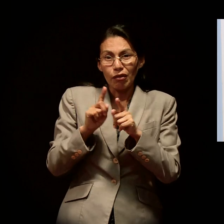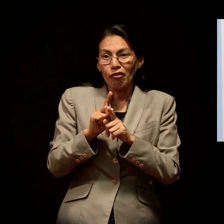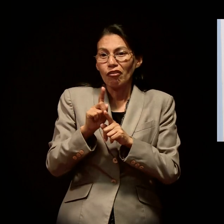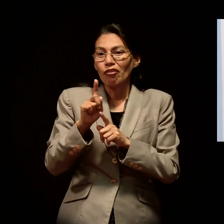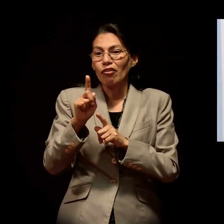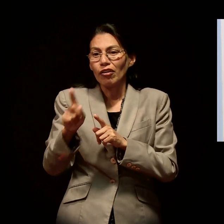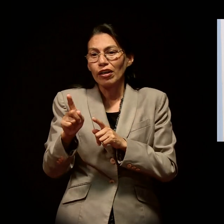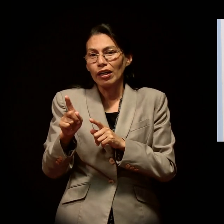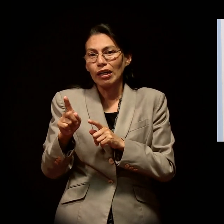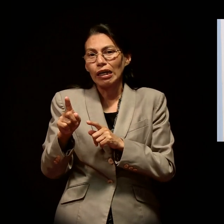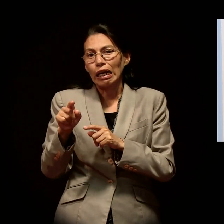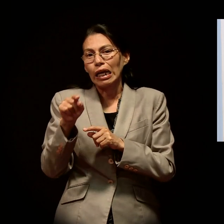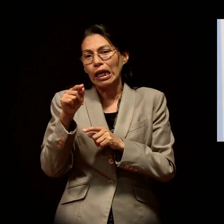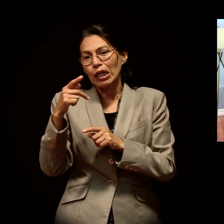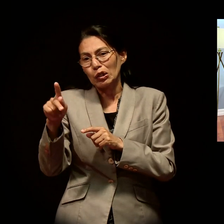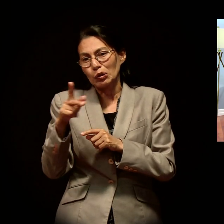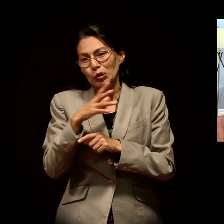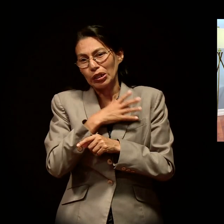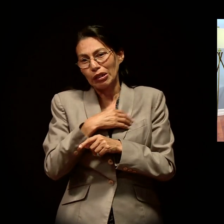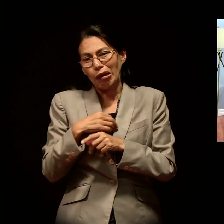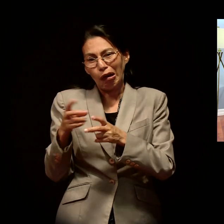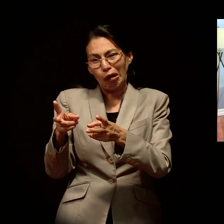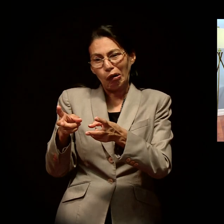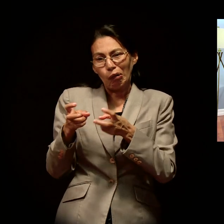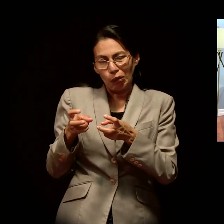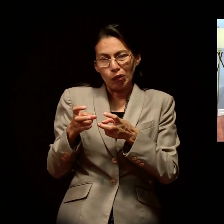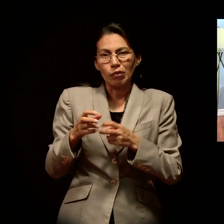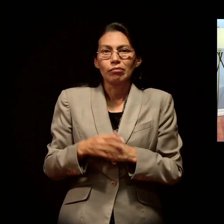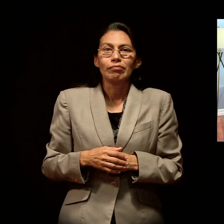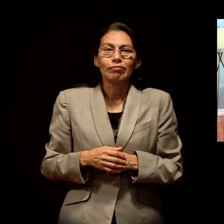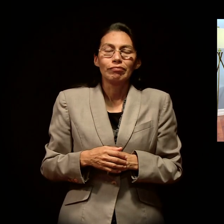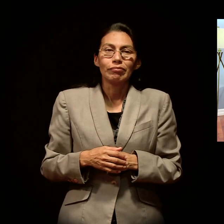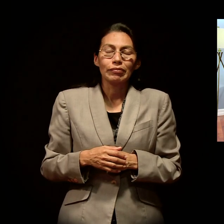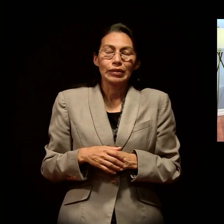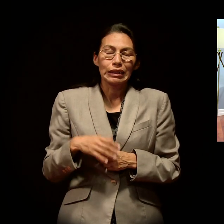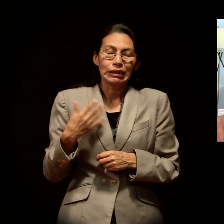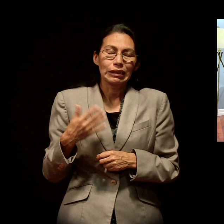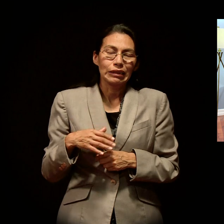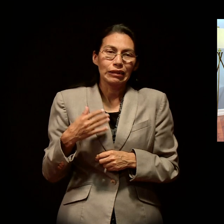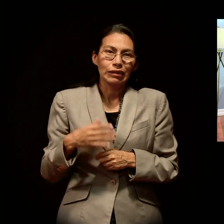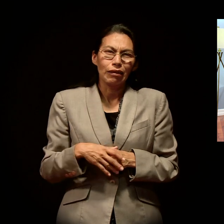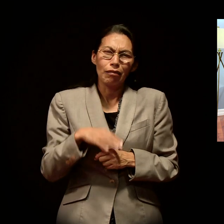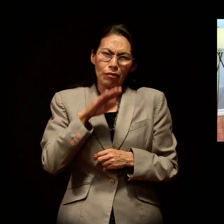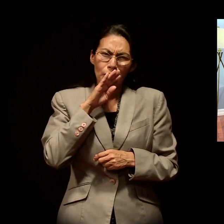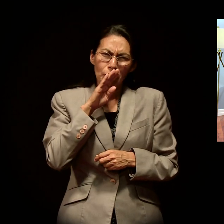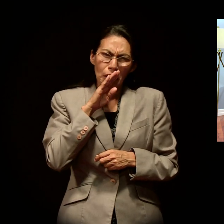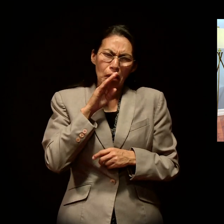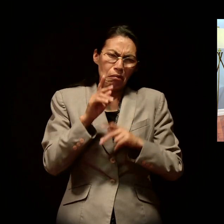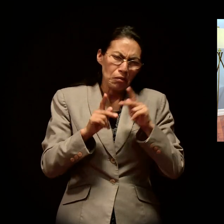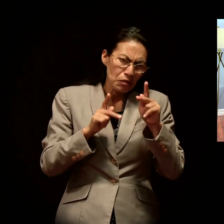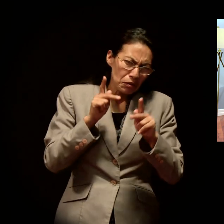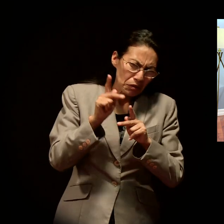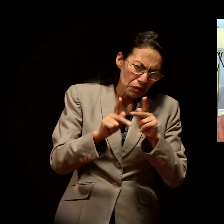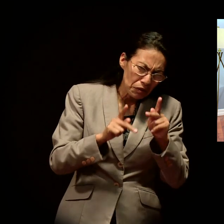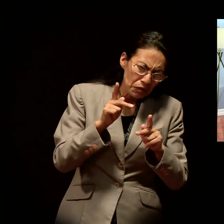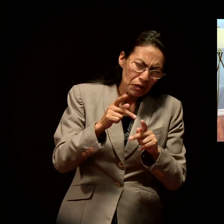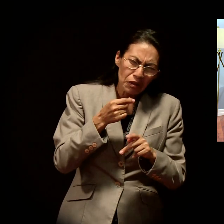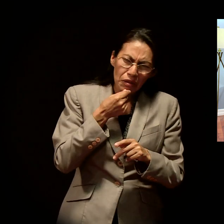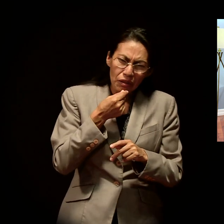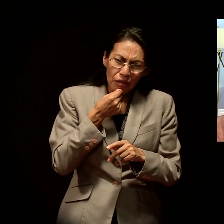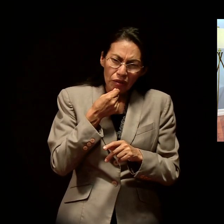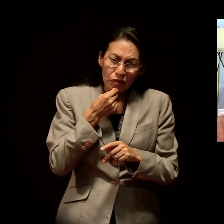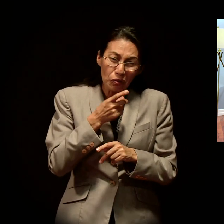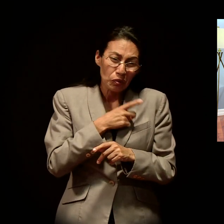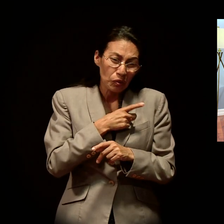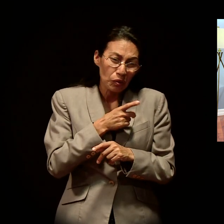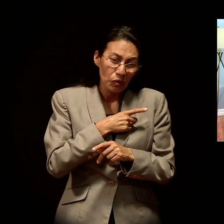visita Esto fue sorprendente Pero mi hijo le robó el propio hijo sí es